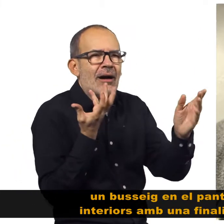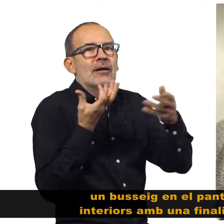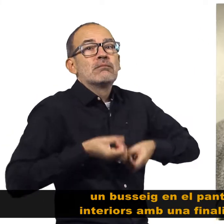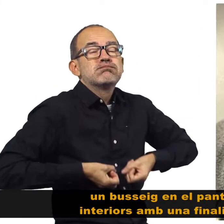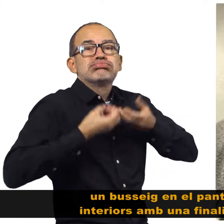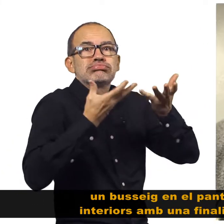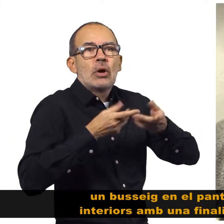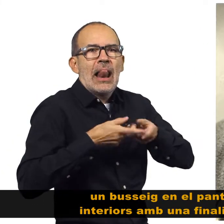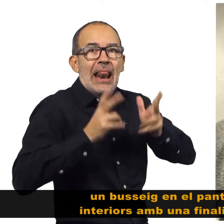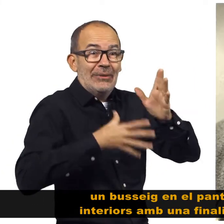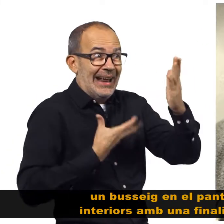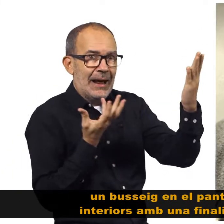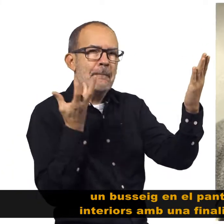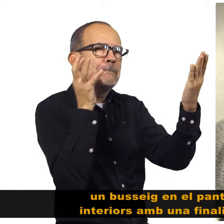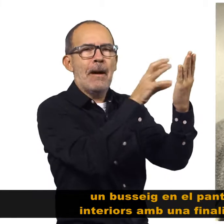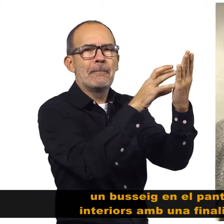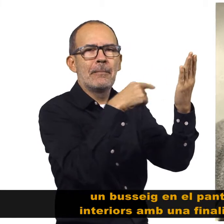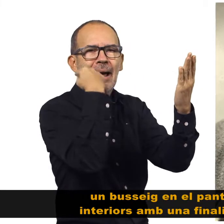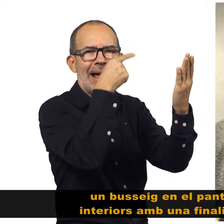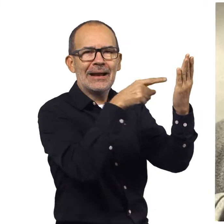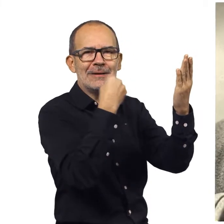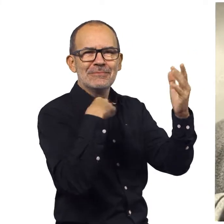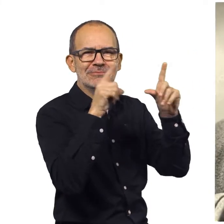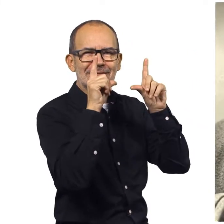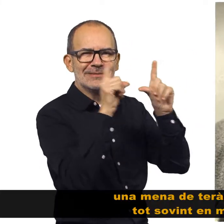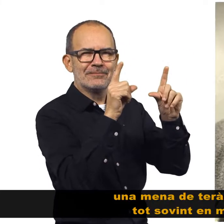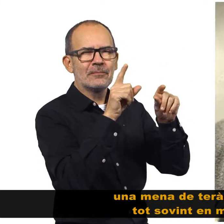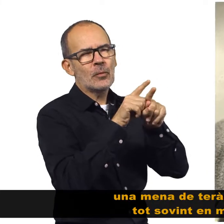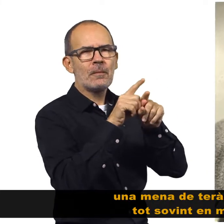finalitat alliberadora, una mena de teràpia de xoc, tot sovint en